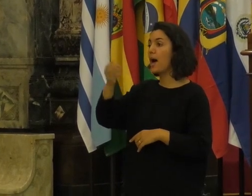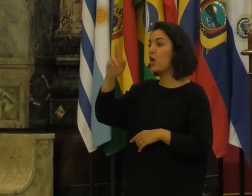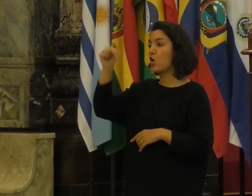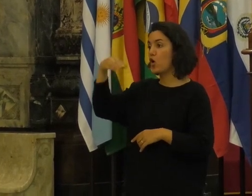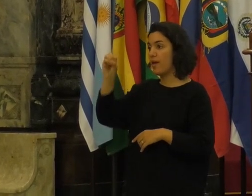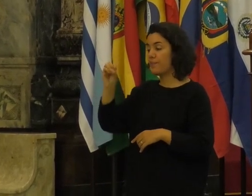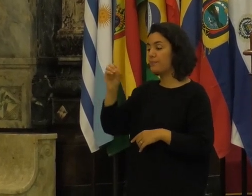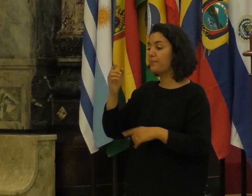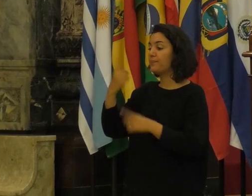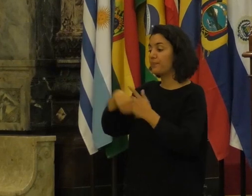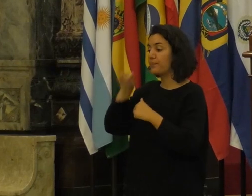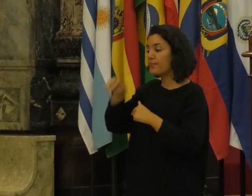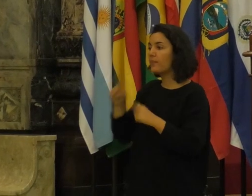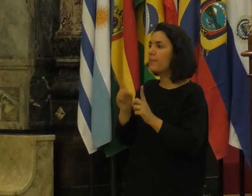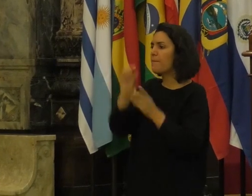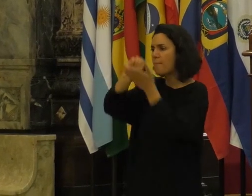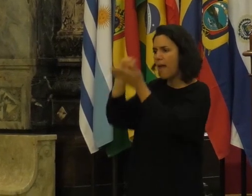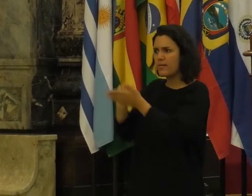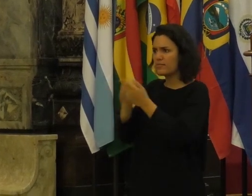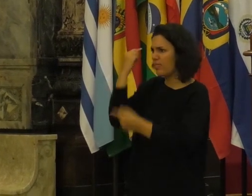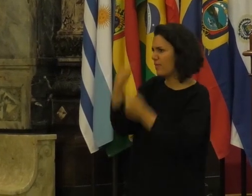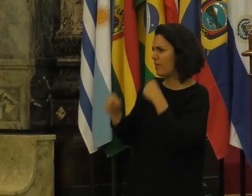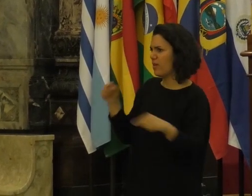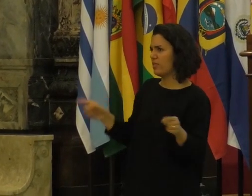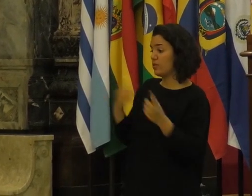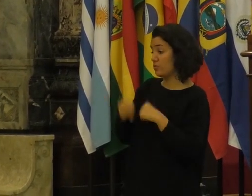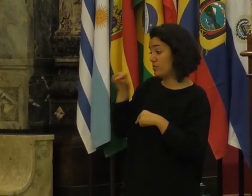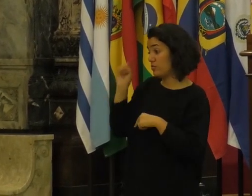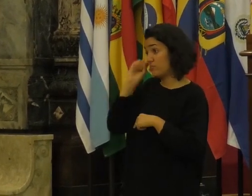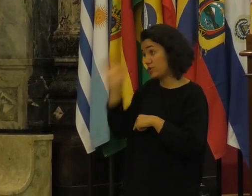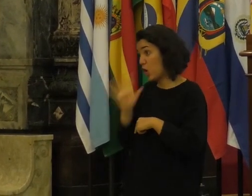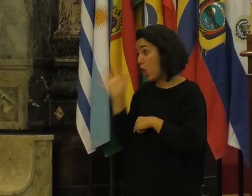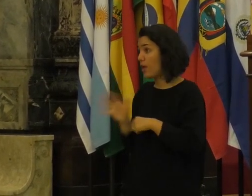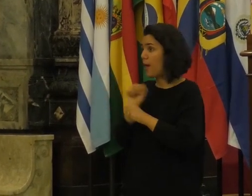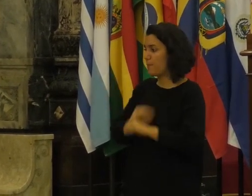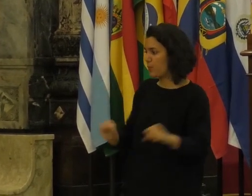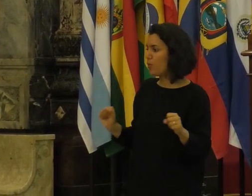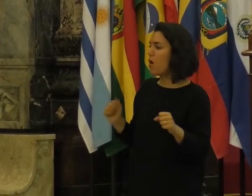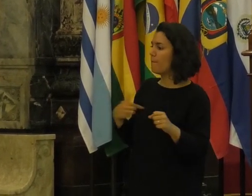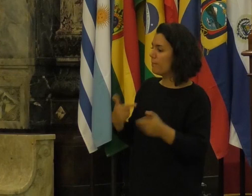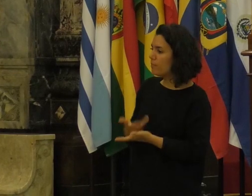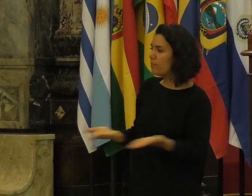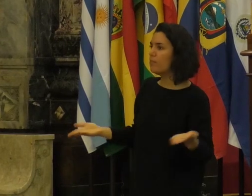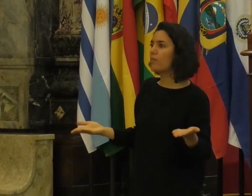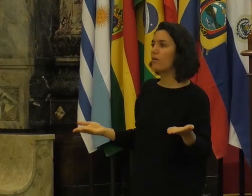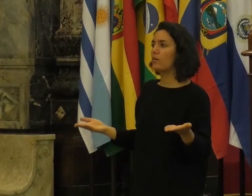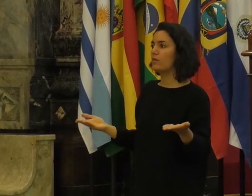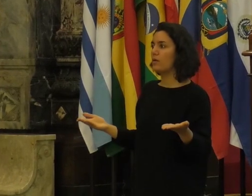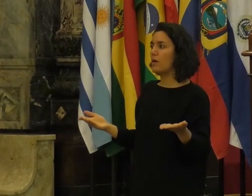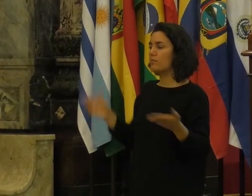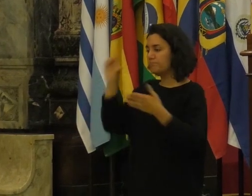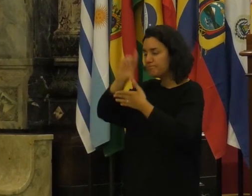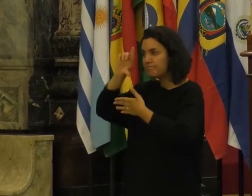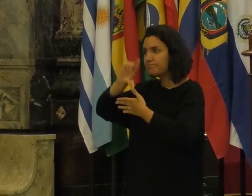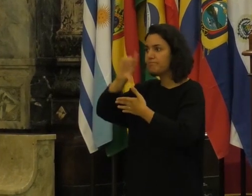otros países. Eso dio lugar a que la psicología se presentara en principio en América